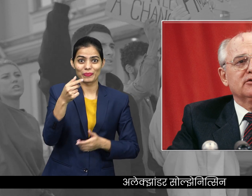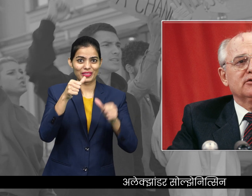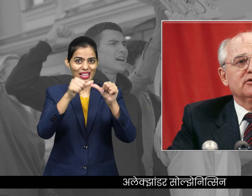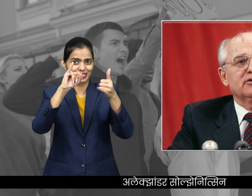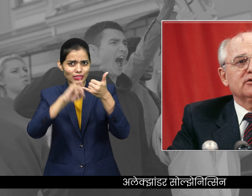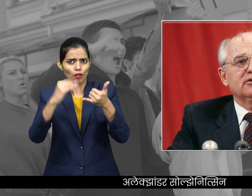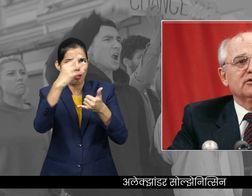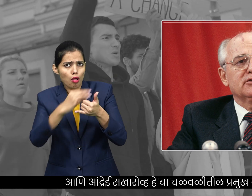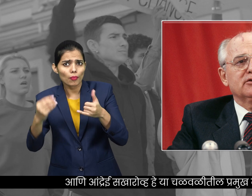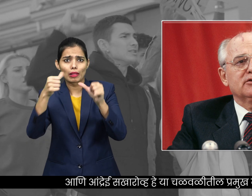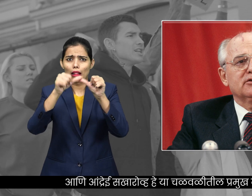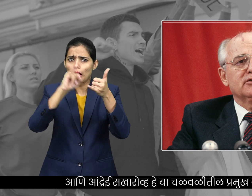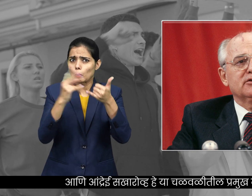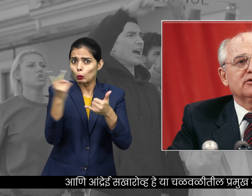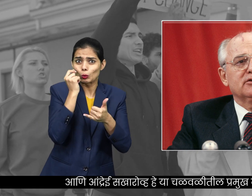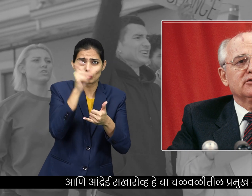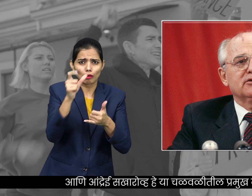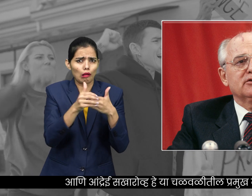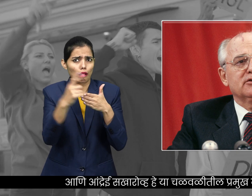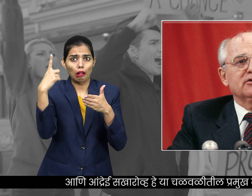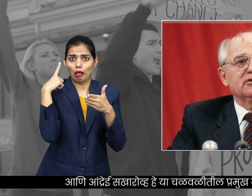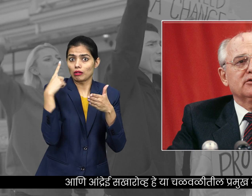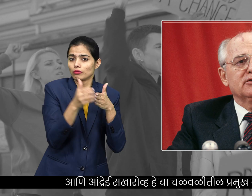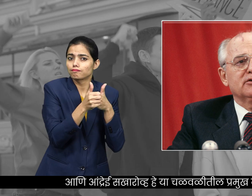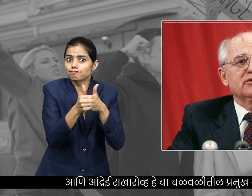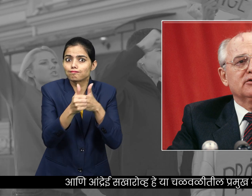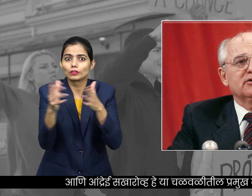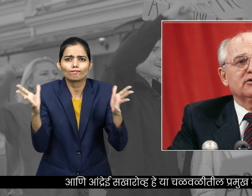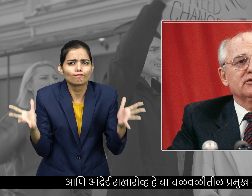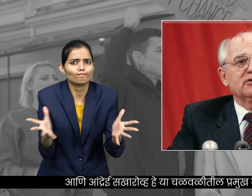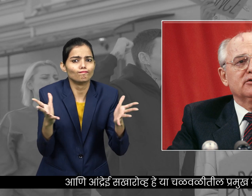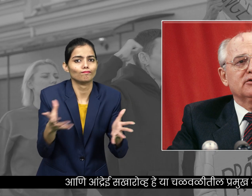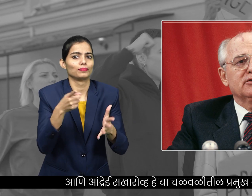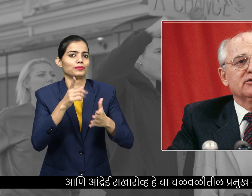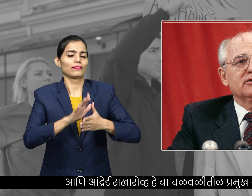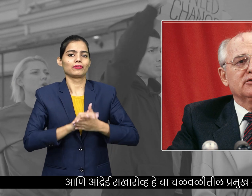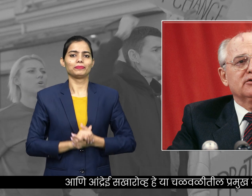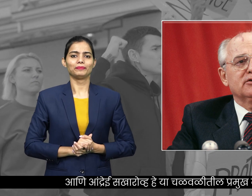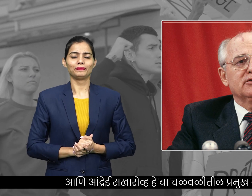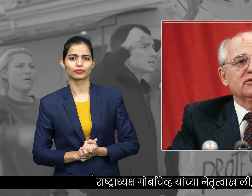अलेक्झांडर सोल्झेनित्सिन आणि आंद्रेई सखारोव्ह या चळवळीतील प्रमुख नेते होते.